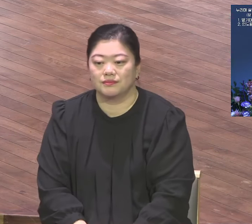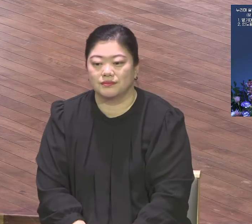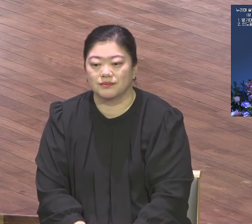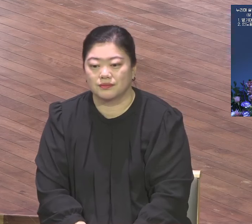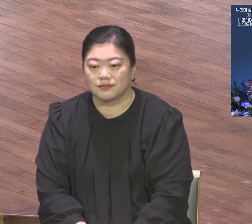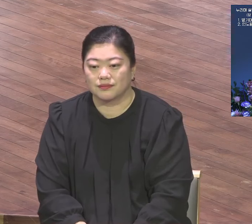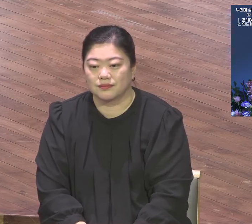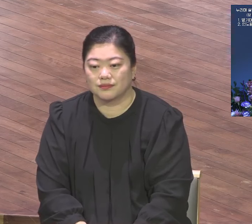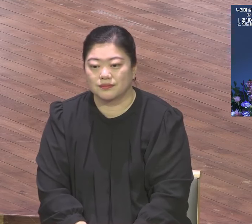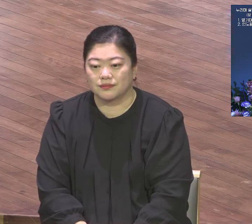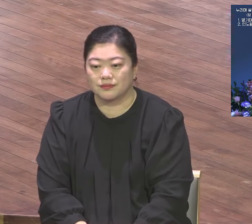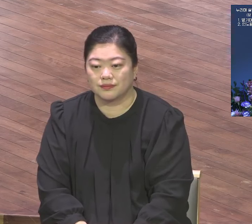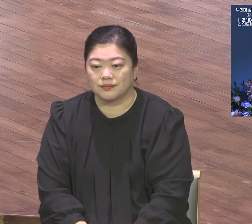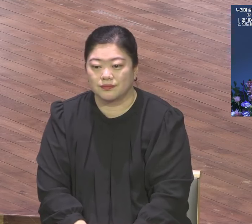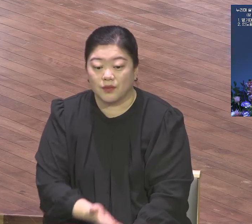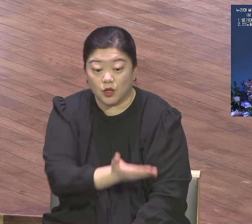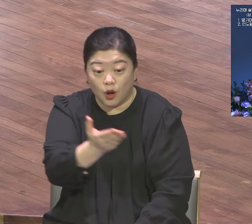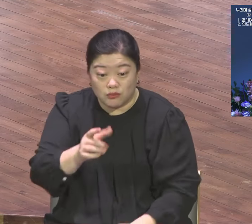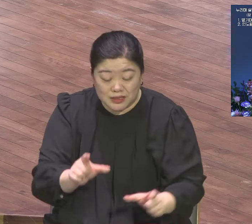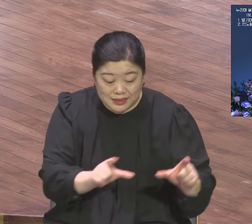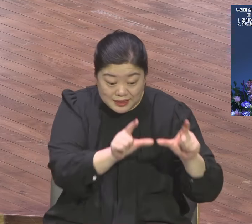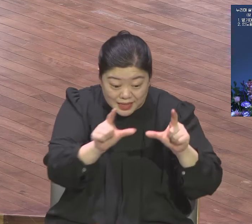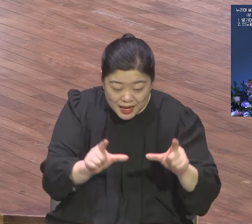여러분의 인생을 전폭적으로